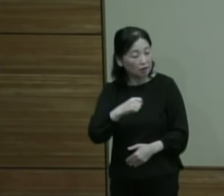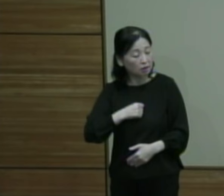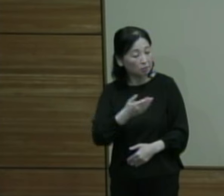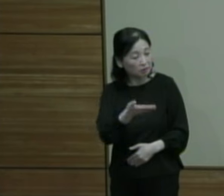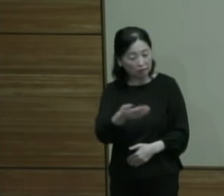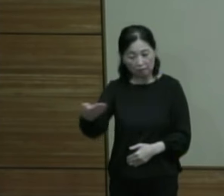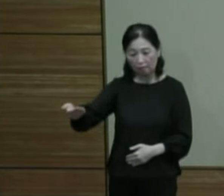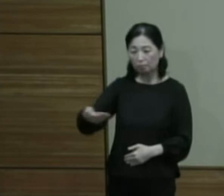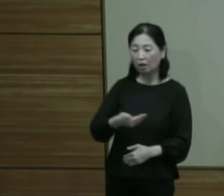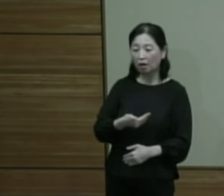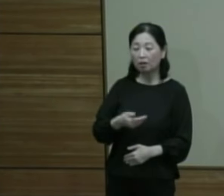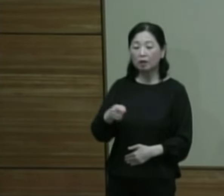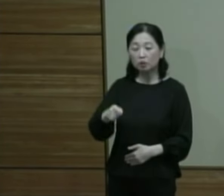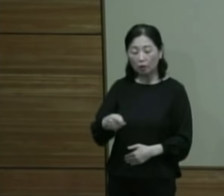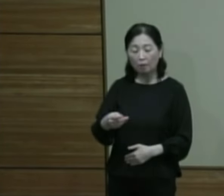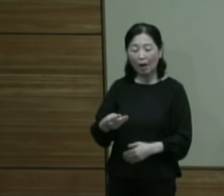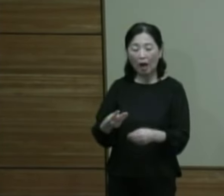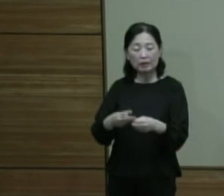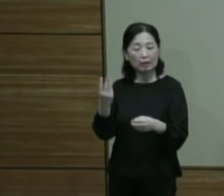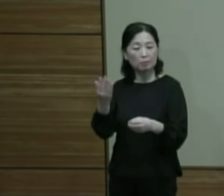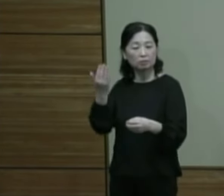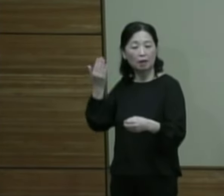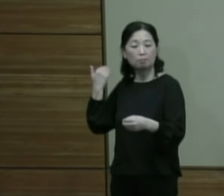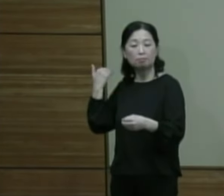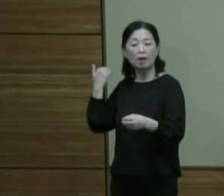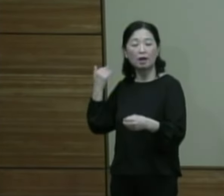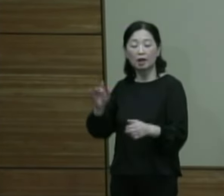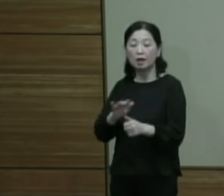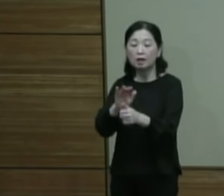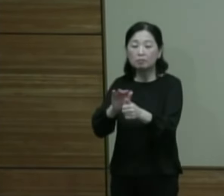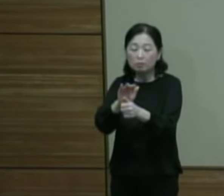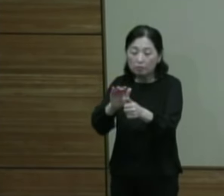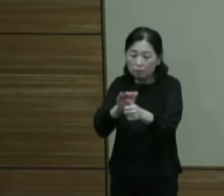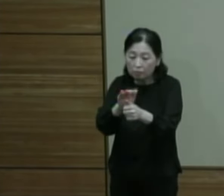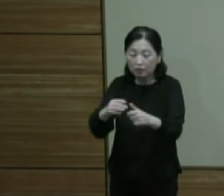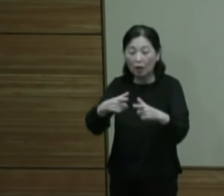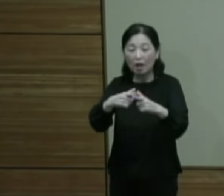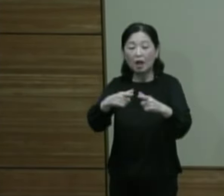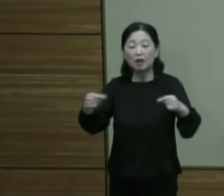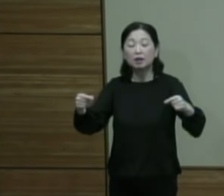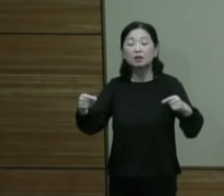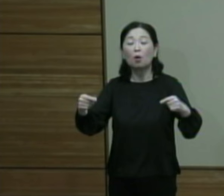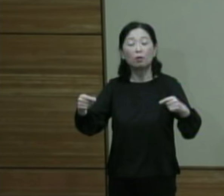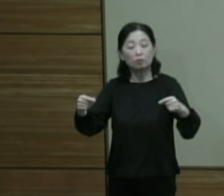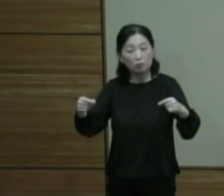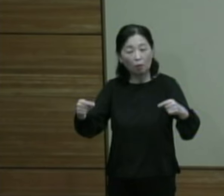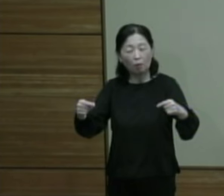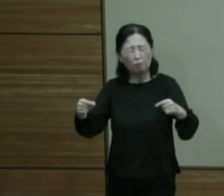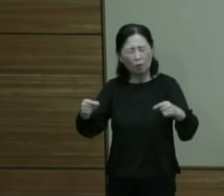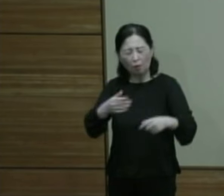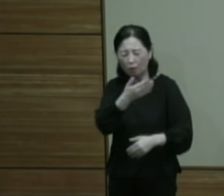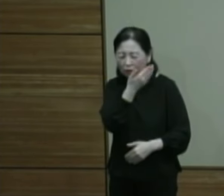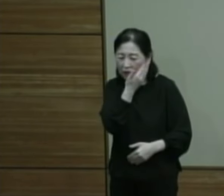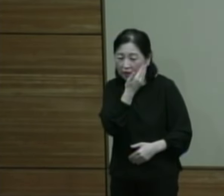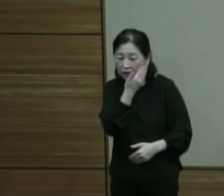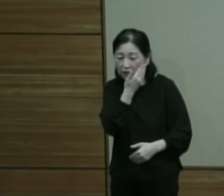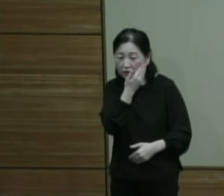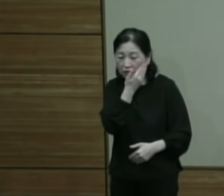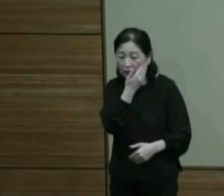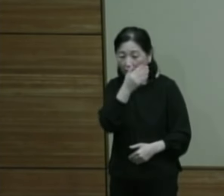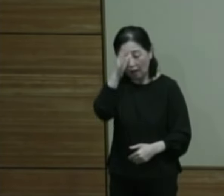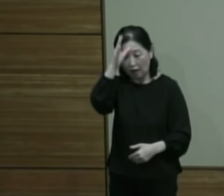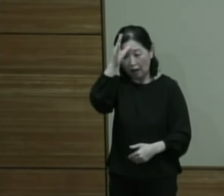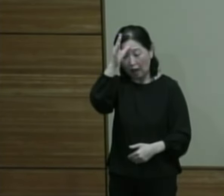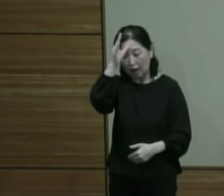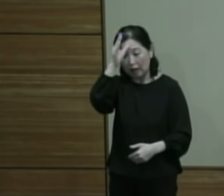は300年前から飼育をしている純血の日本の絶滅危惧種の、鶏、シャモぐらいの小さ